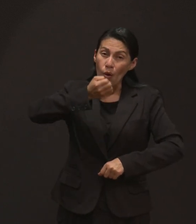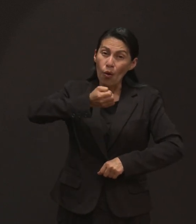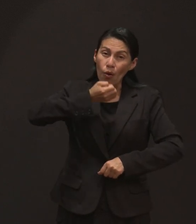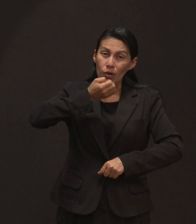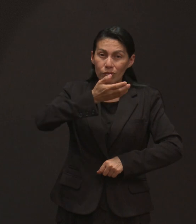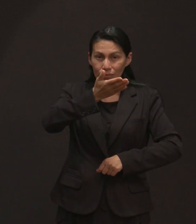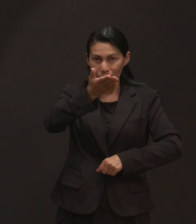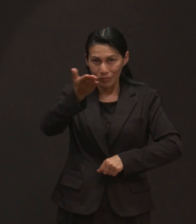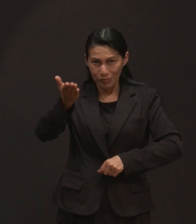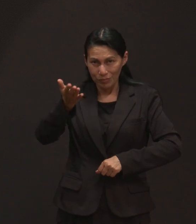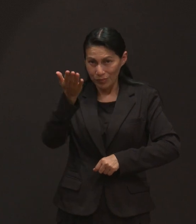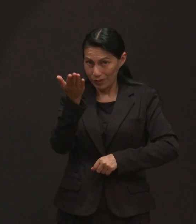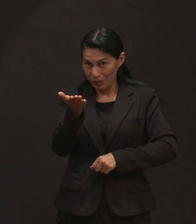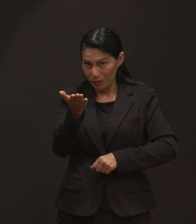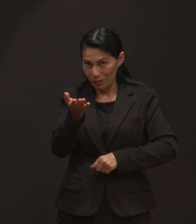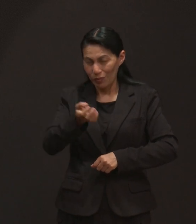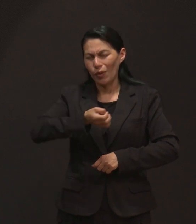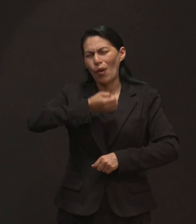en sus